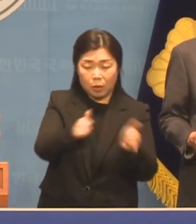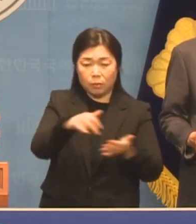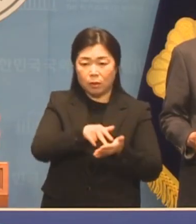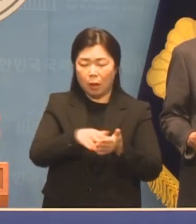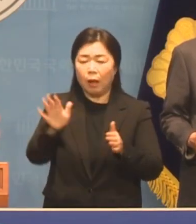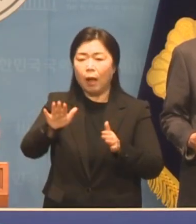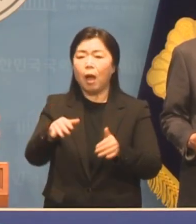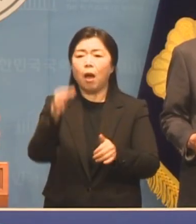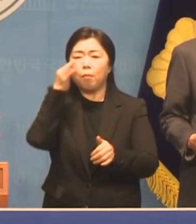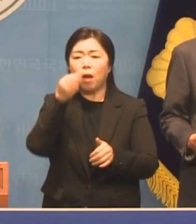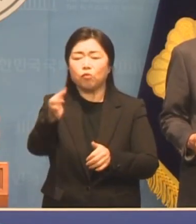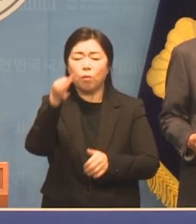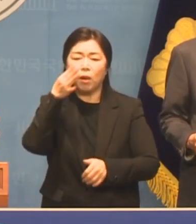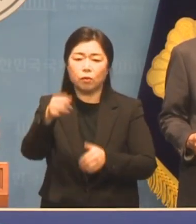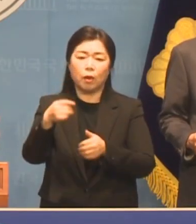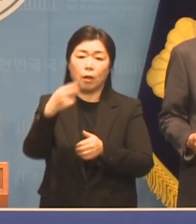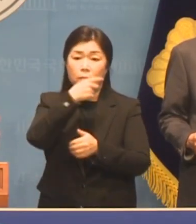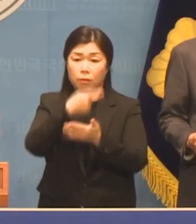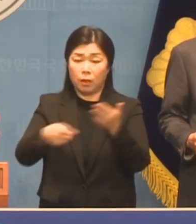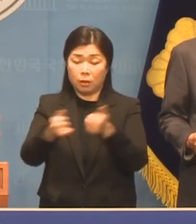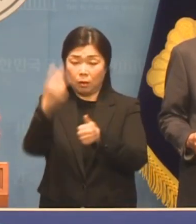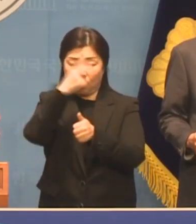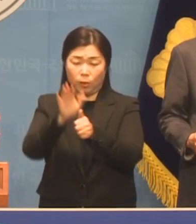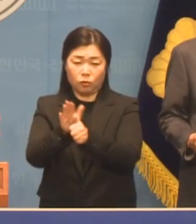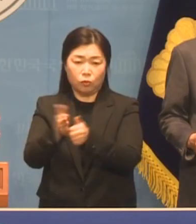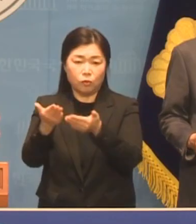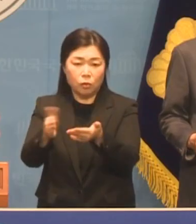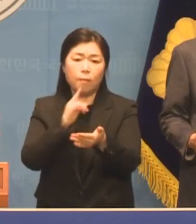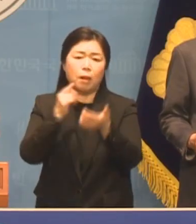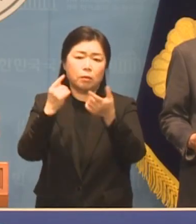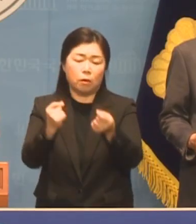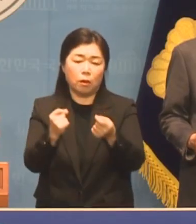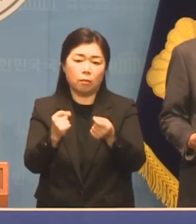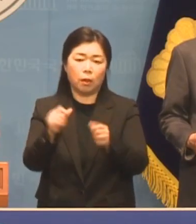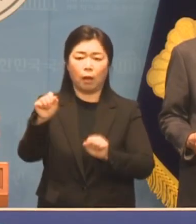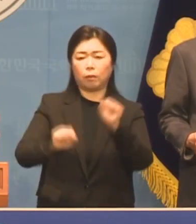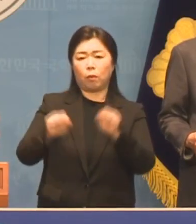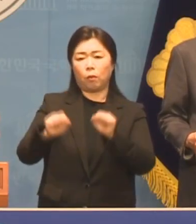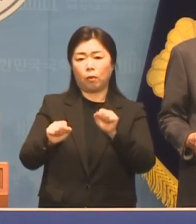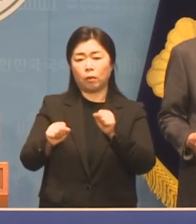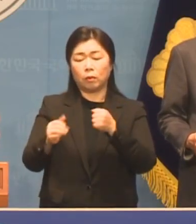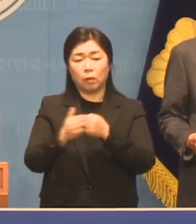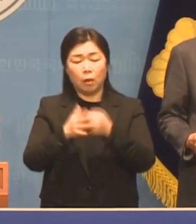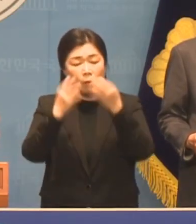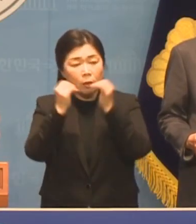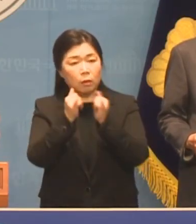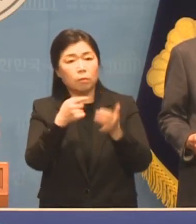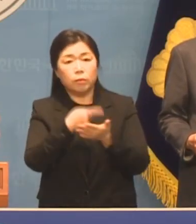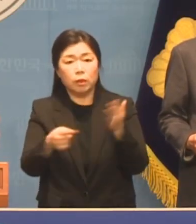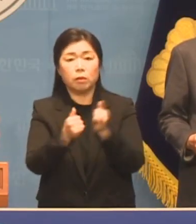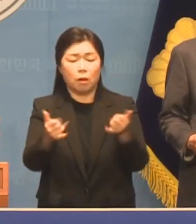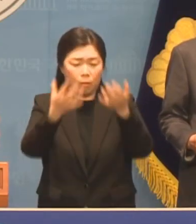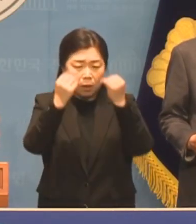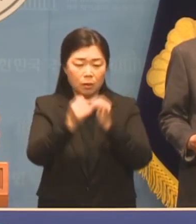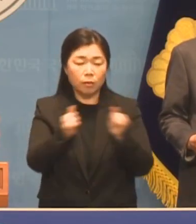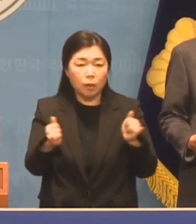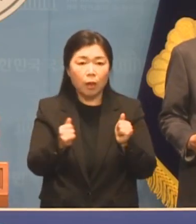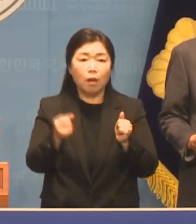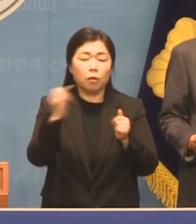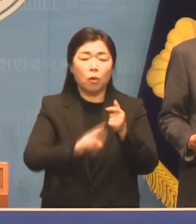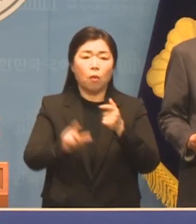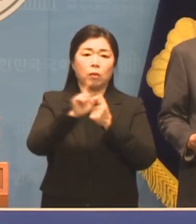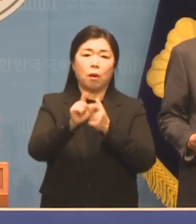내세워 마치 진실을 옹호하는 자인 것처럼 위장해서 수많은 피해자들을 울리고